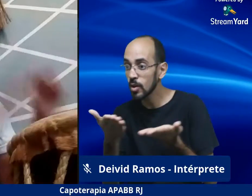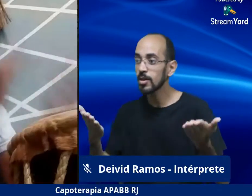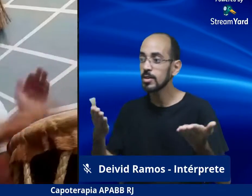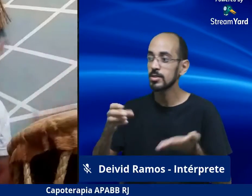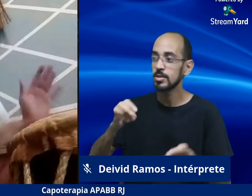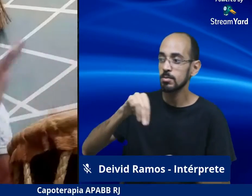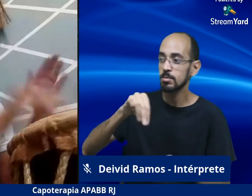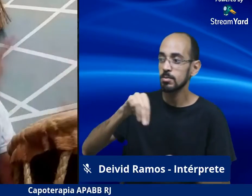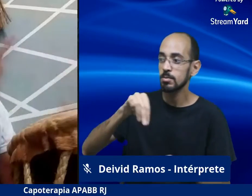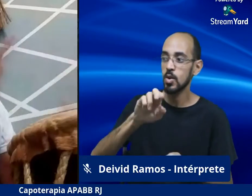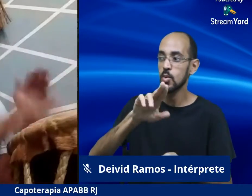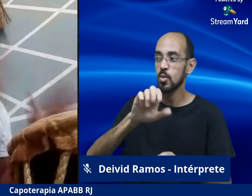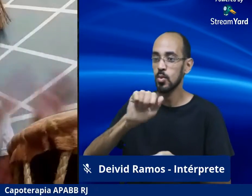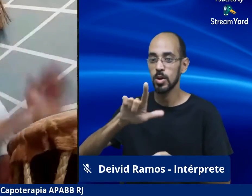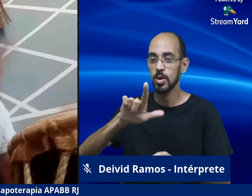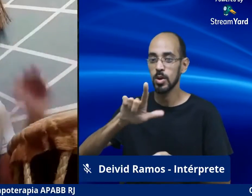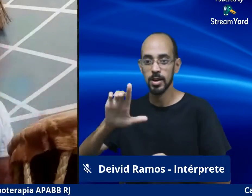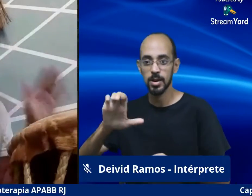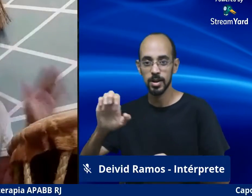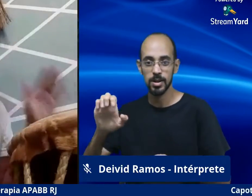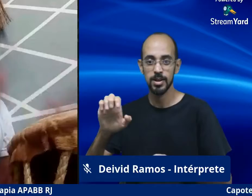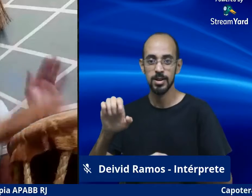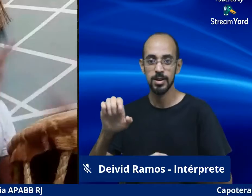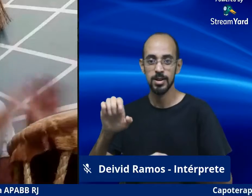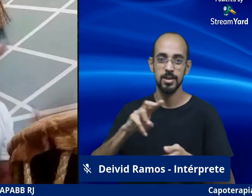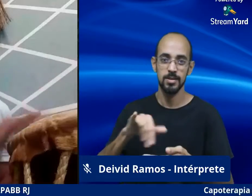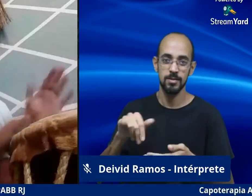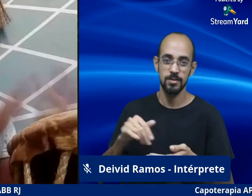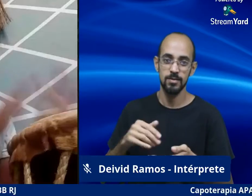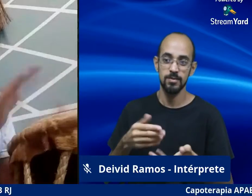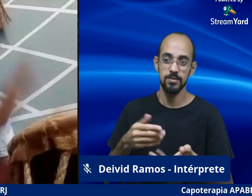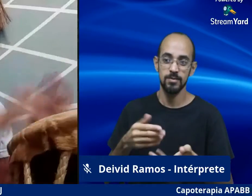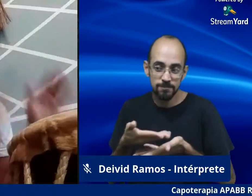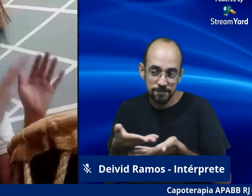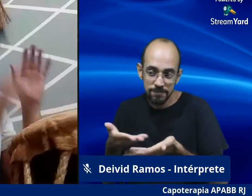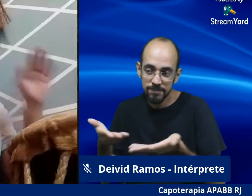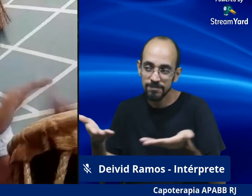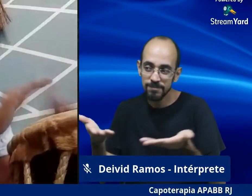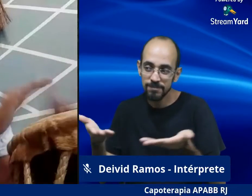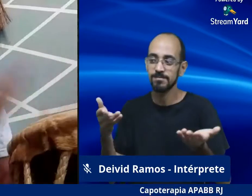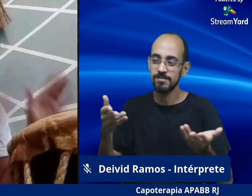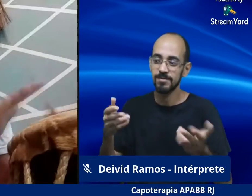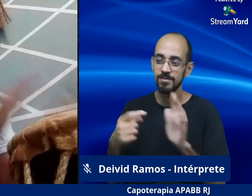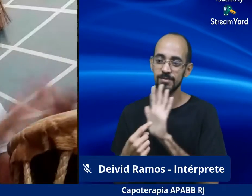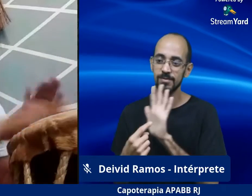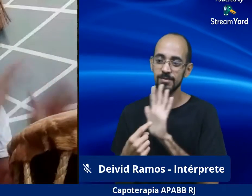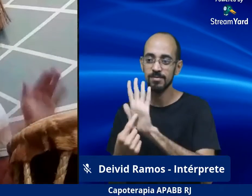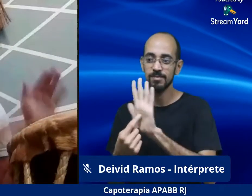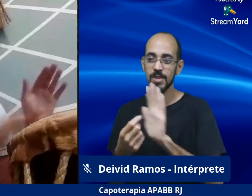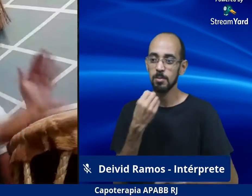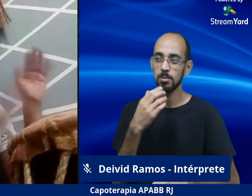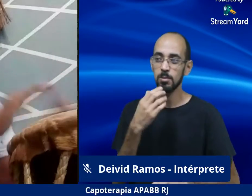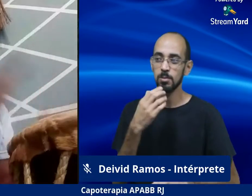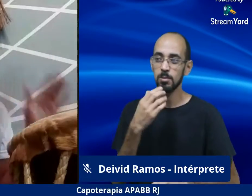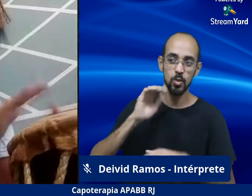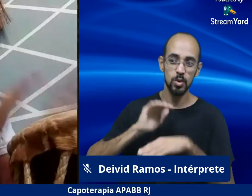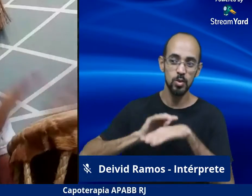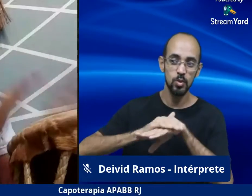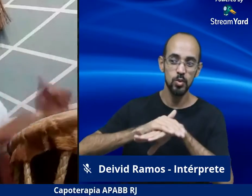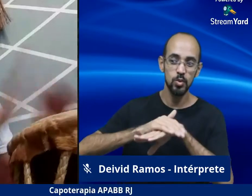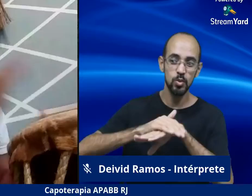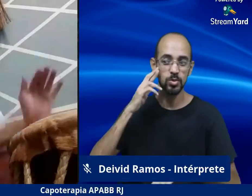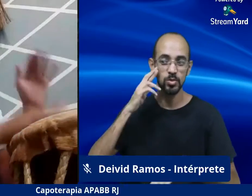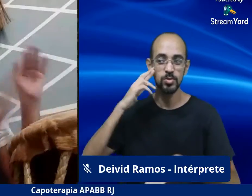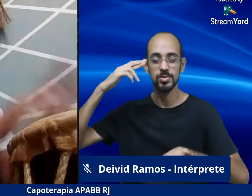passou, sai, sai, sai, oi boa noite meus senhores, sai, sai, sai, como vai, como